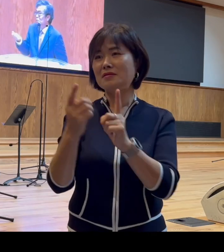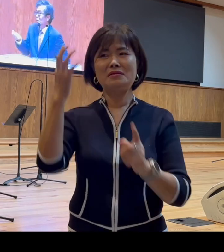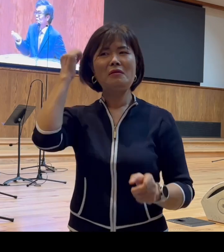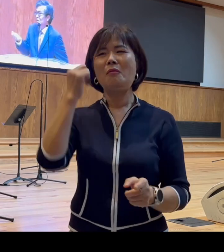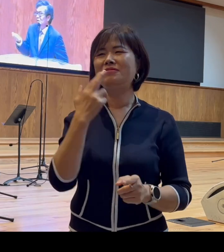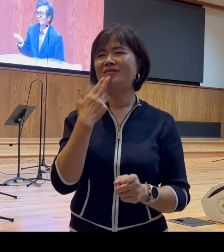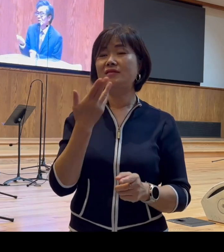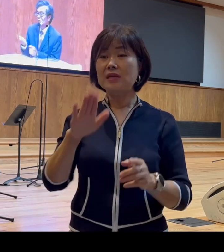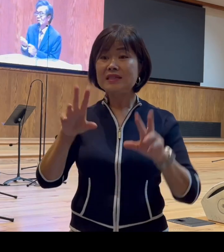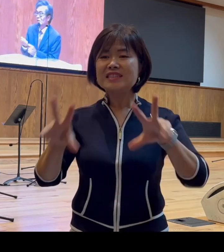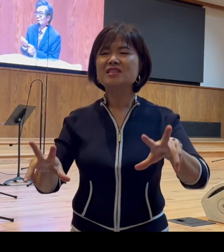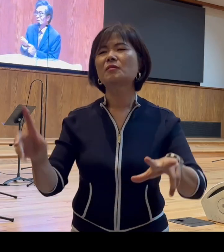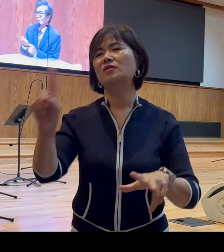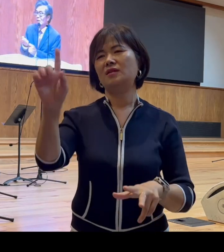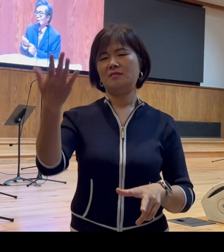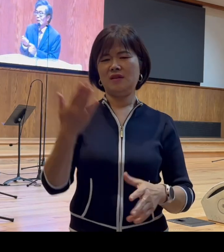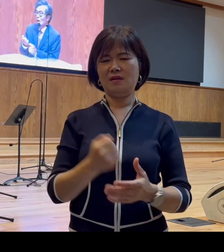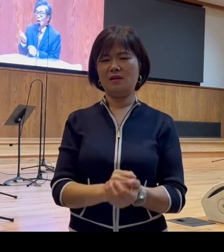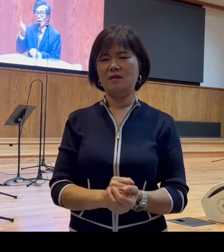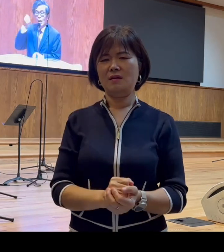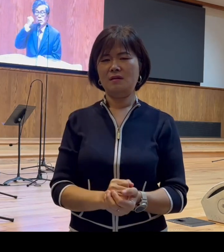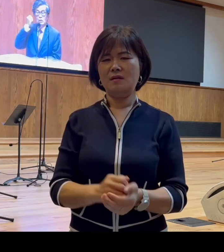근데 지금은 어떻게 해요?